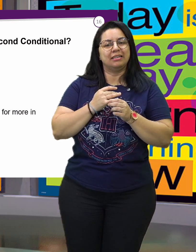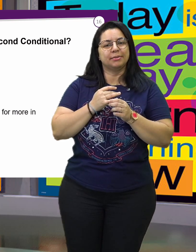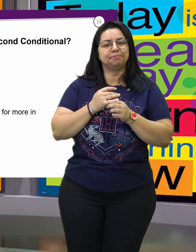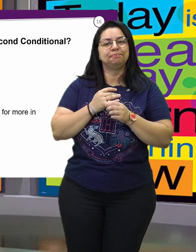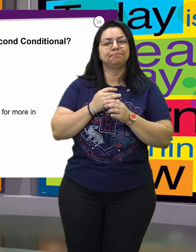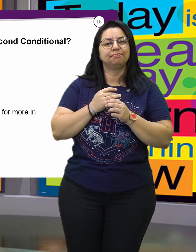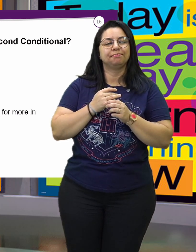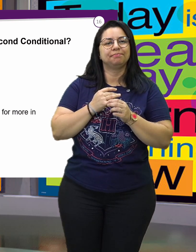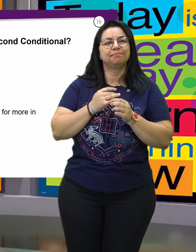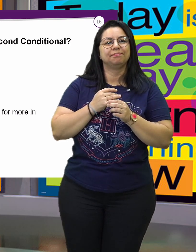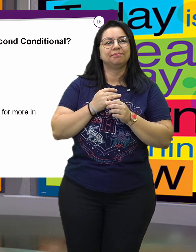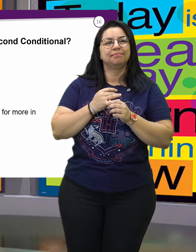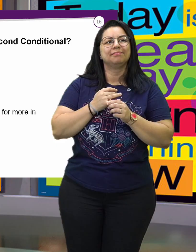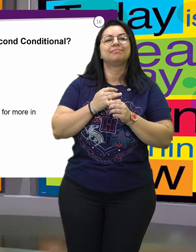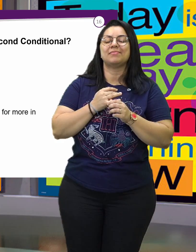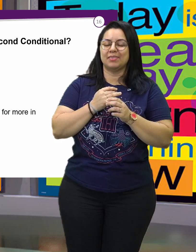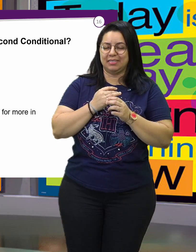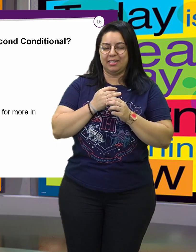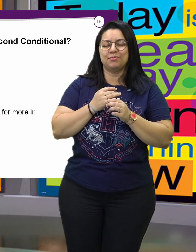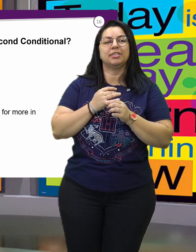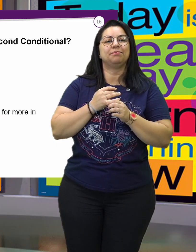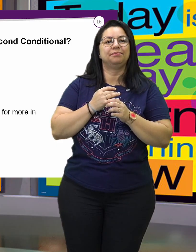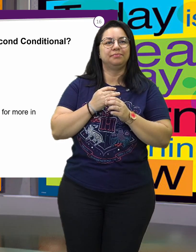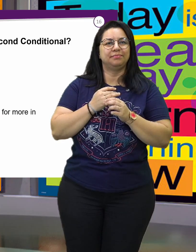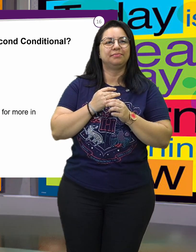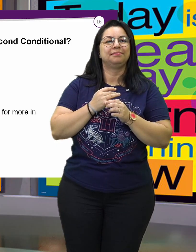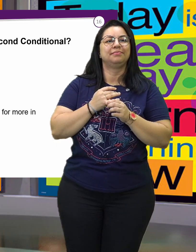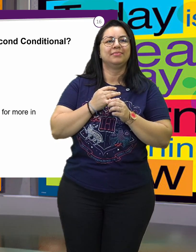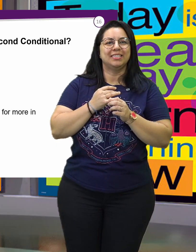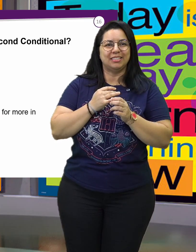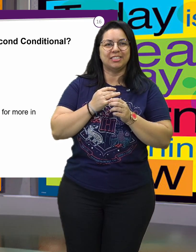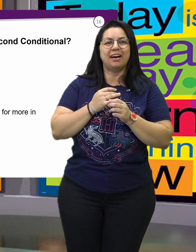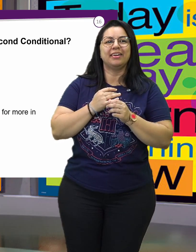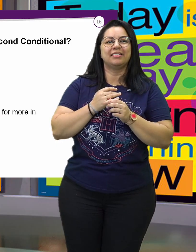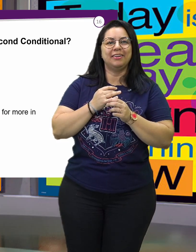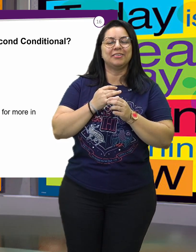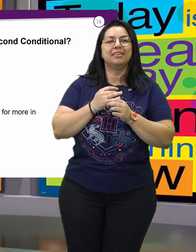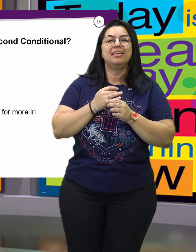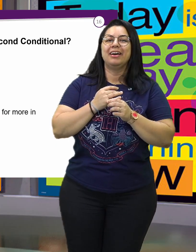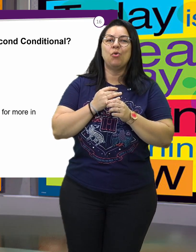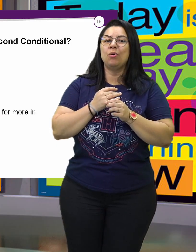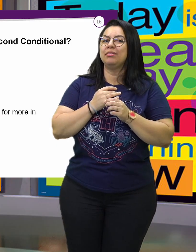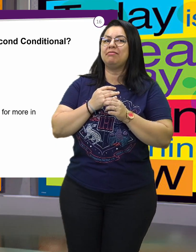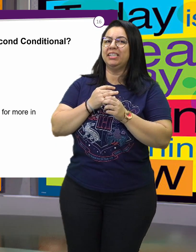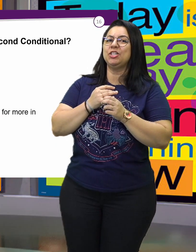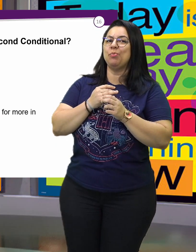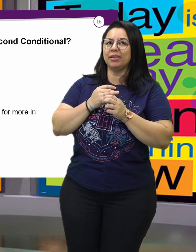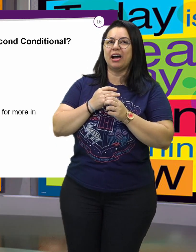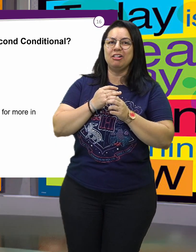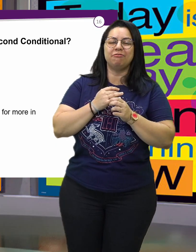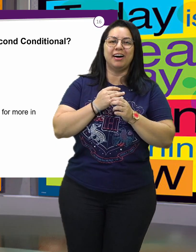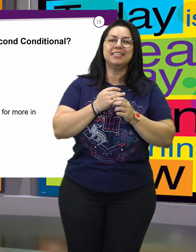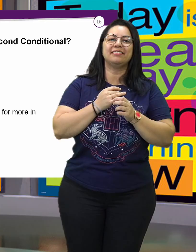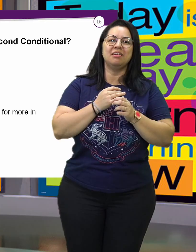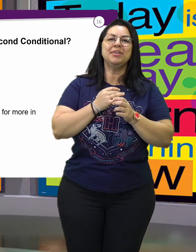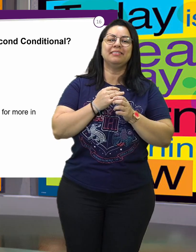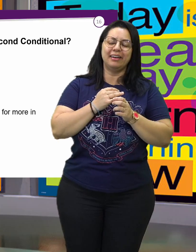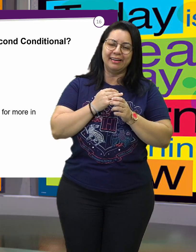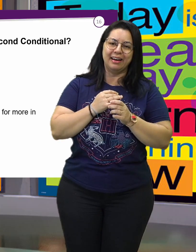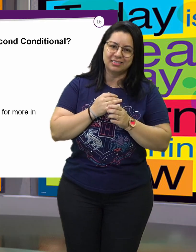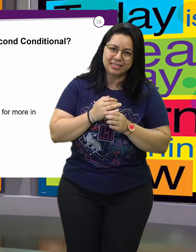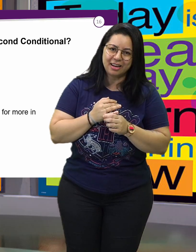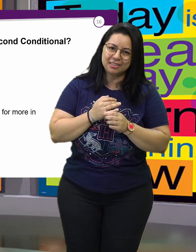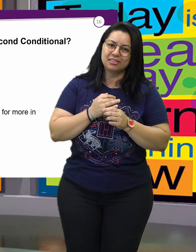eu passaria. Então está na segunda condicional. Olha o would aqui já entregando, um verbo no passado com ED. Na verdade, o modal ele vai